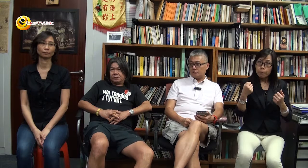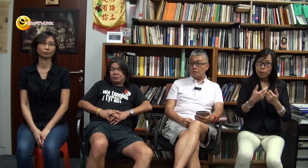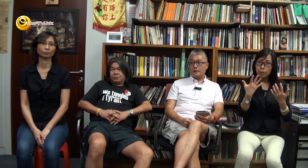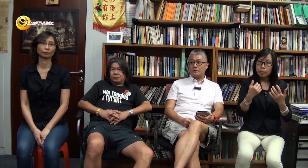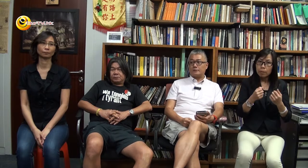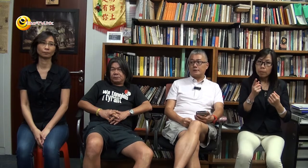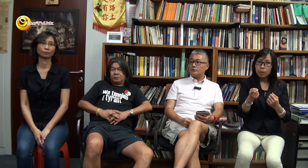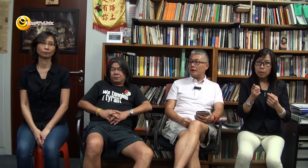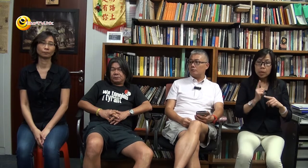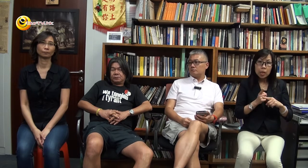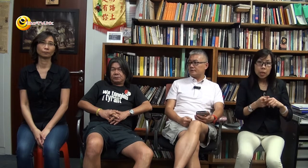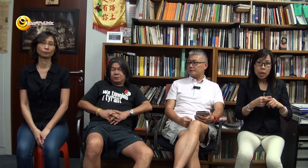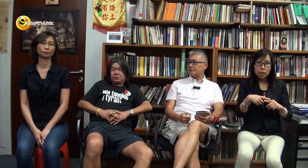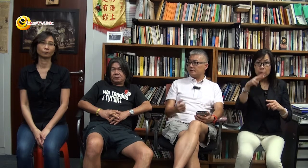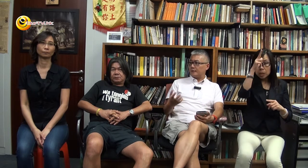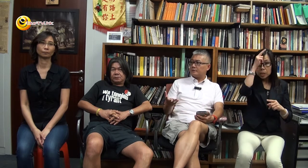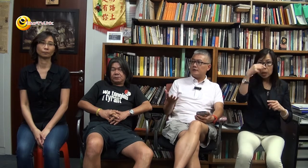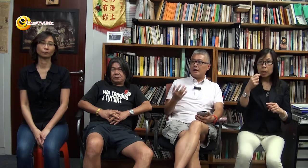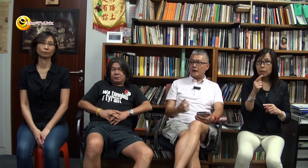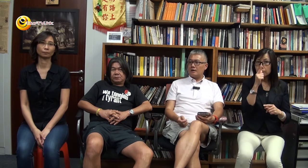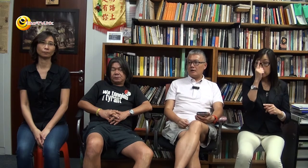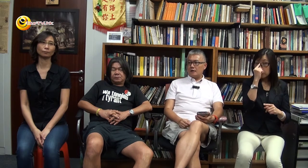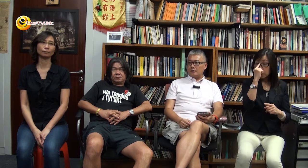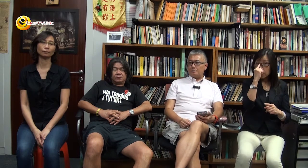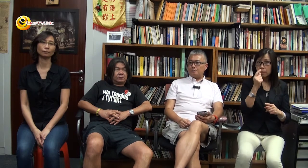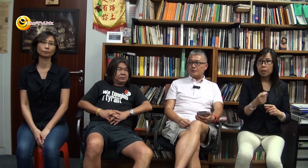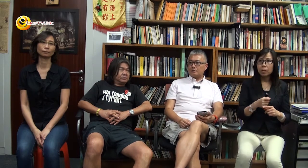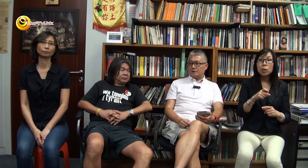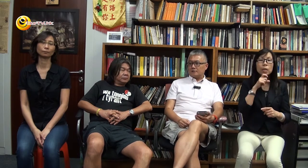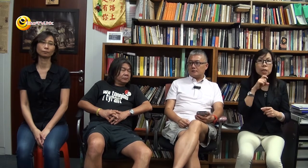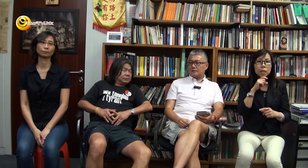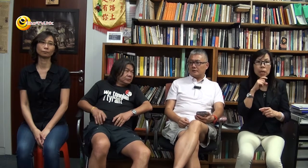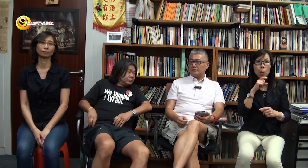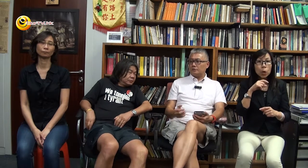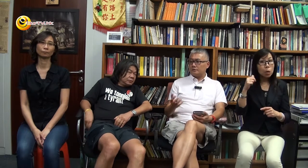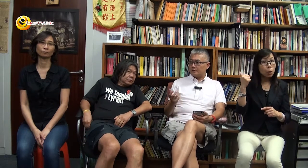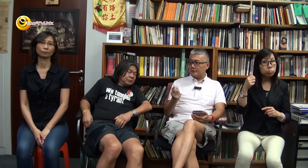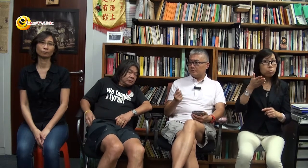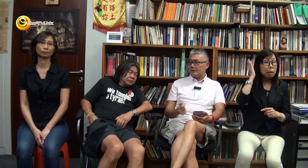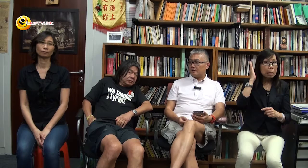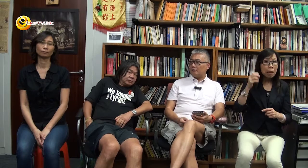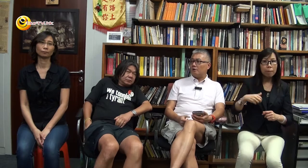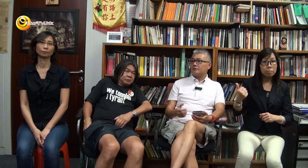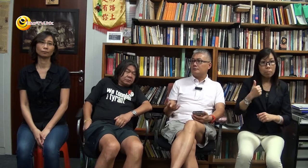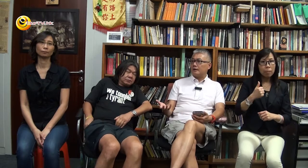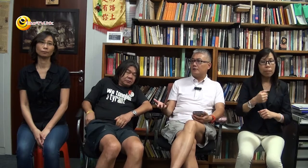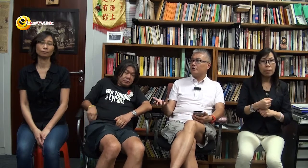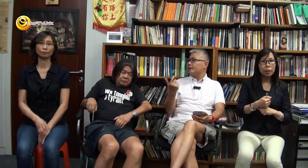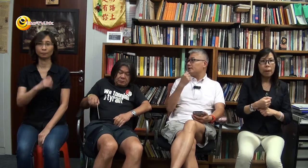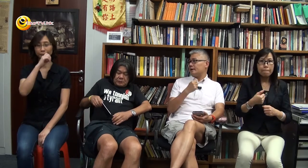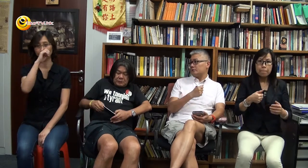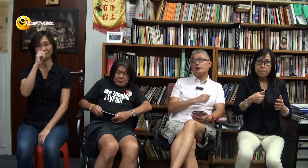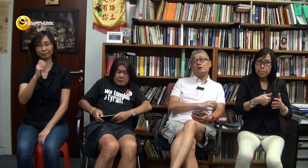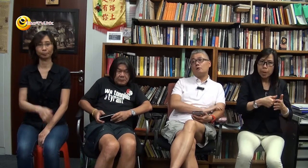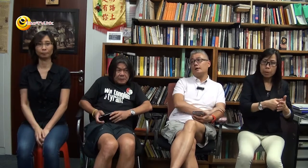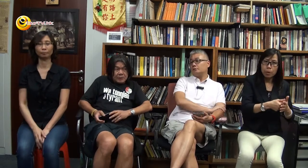其實會唔會啊梁振英都有即係曾德成某一啲嘢，而逼到曾德成咧，最終就要即係、我好開心地去退